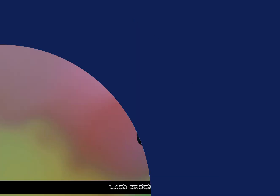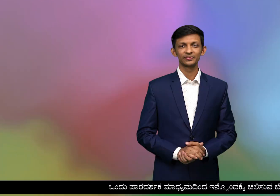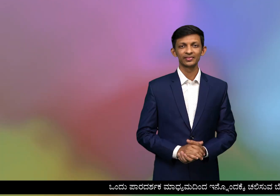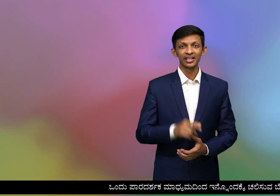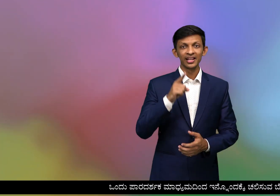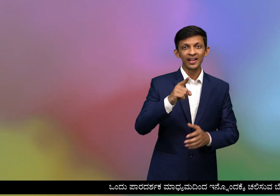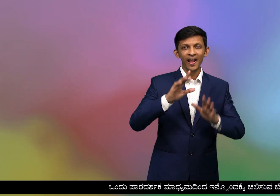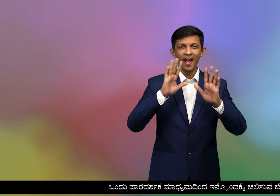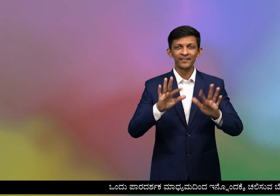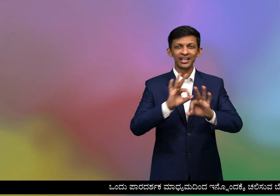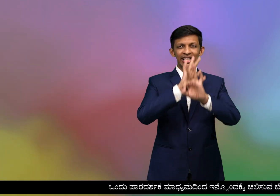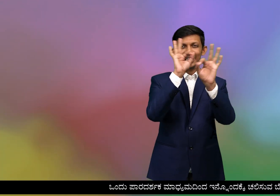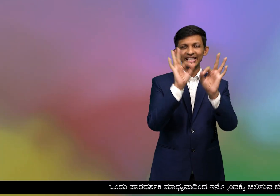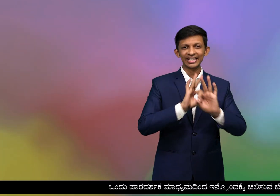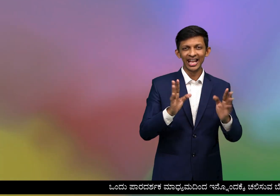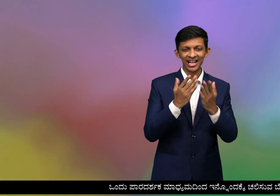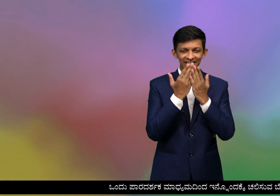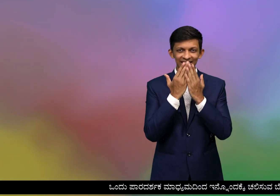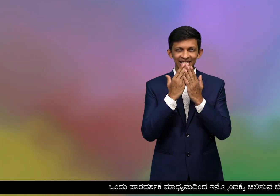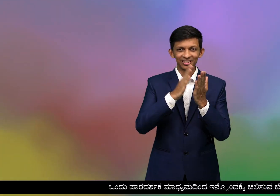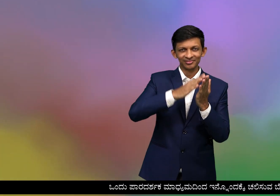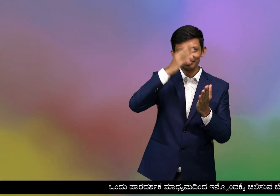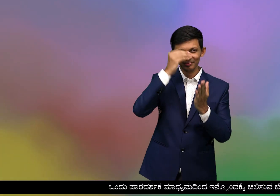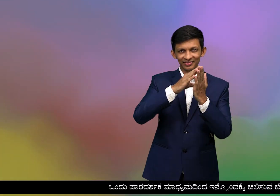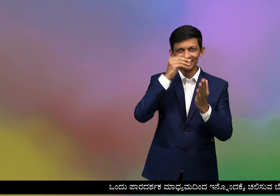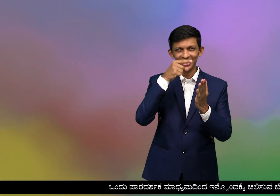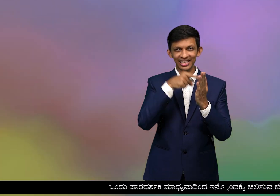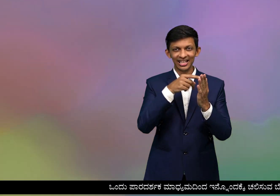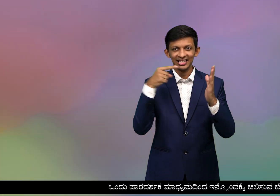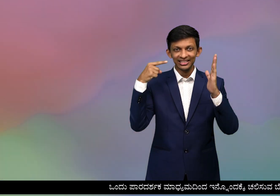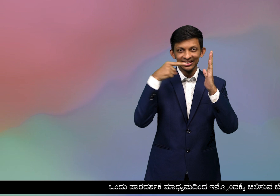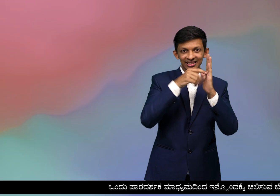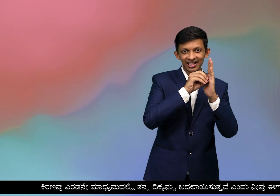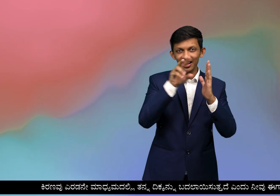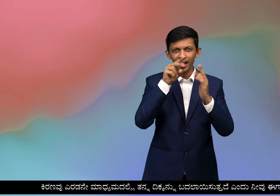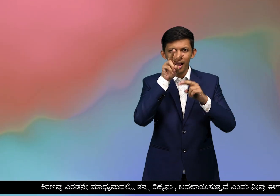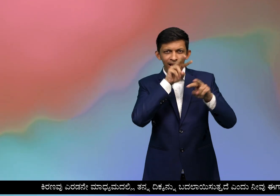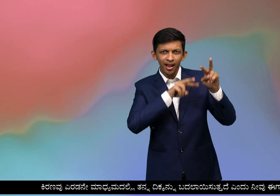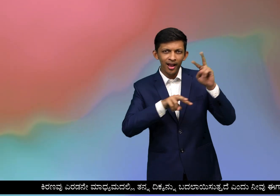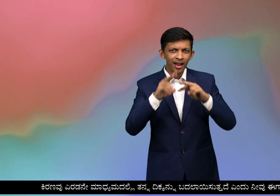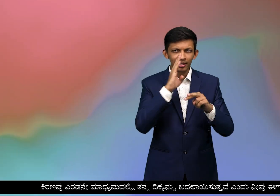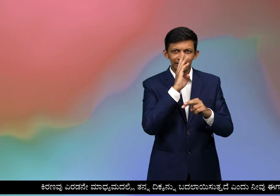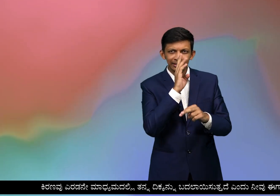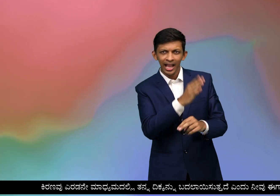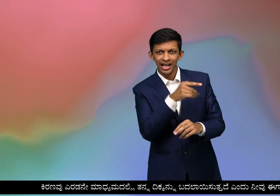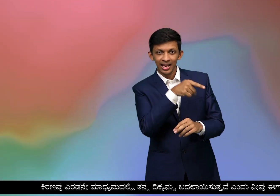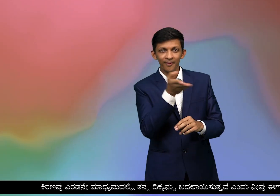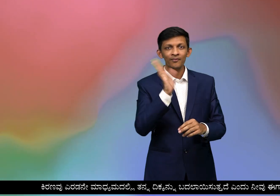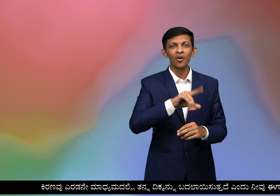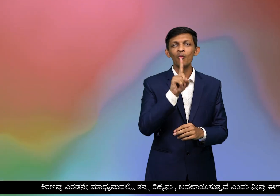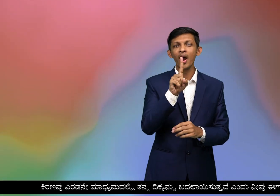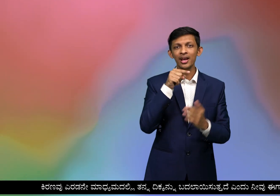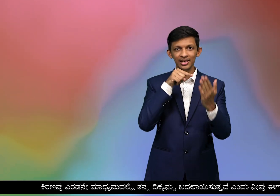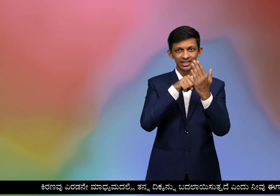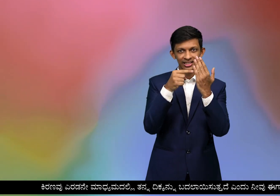ವಂದು ಪಾರದರ್ಷಕ ಮಾಧ್ಯಮದಿಂದ ಇನ್ನೊಂದಕ್ಕೆ ಚಲಿಸುವ ಬಳಕಿನ ಕಿರಣವು ಎರಡನೆ ಮಾಧ್ಯಮದಲ್ಲಿ ತನ್ನ ದಿಕ್ಕನ್ನು